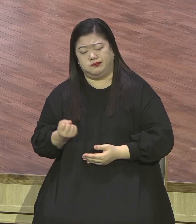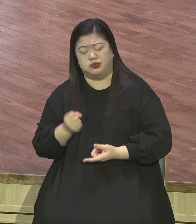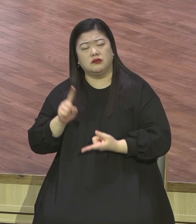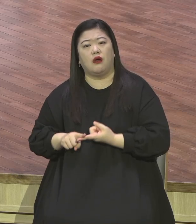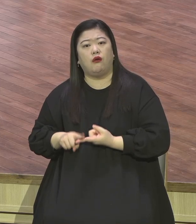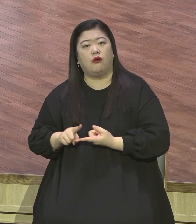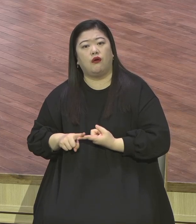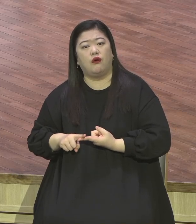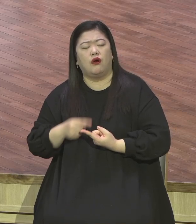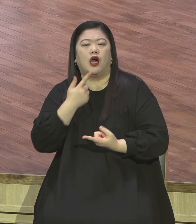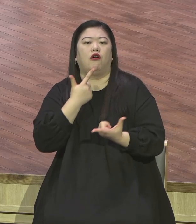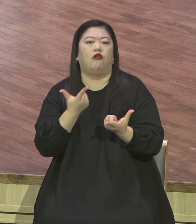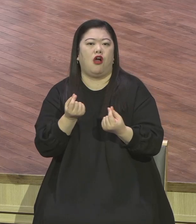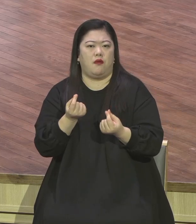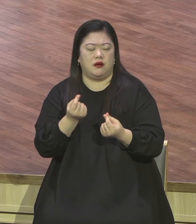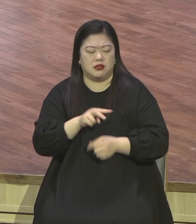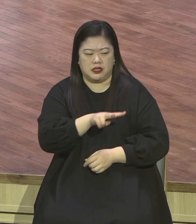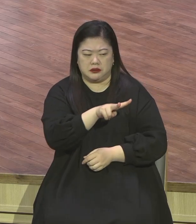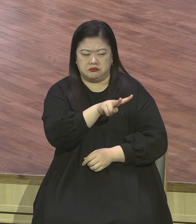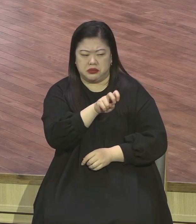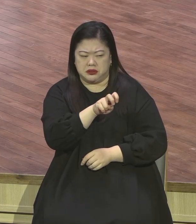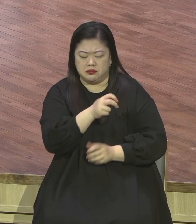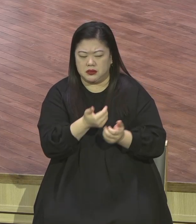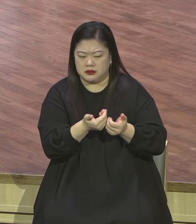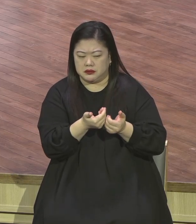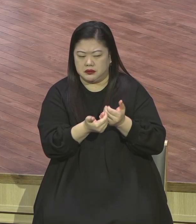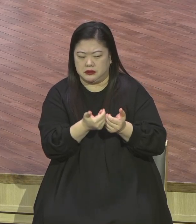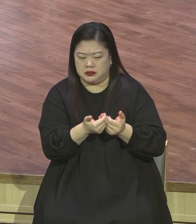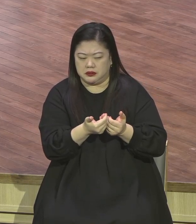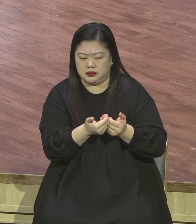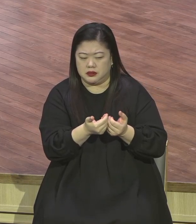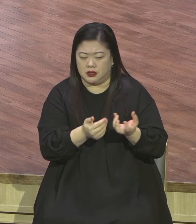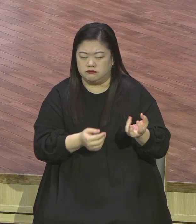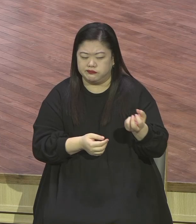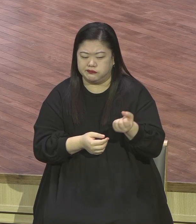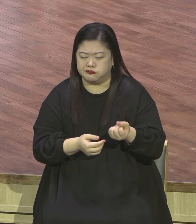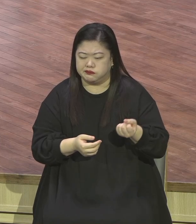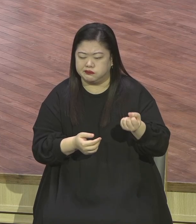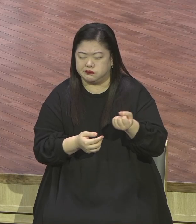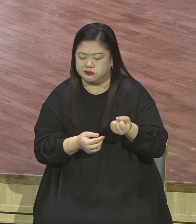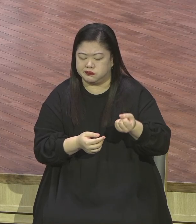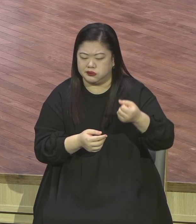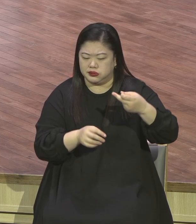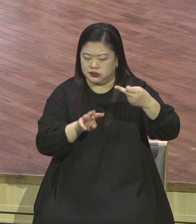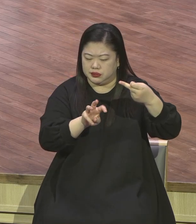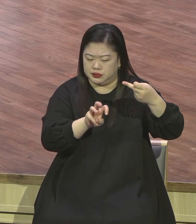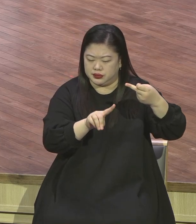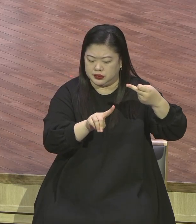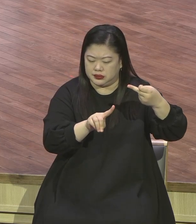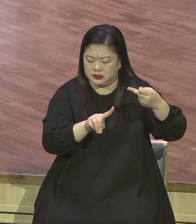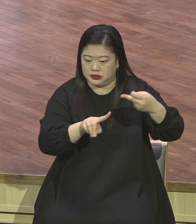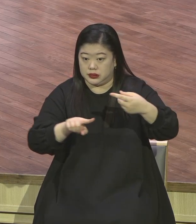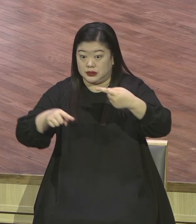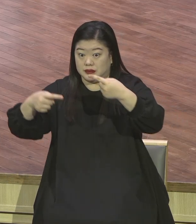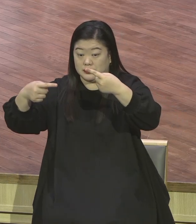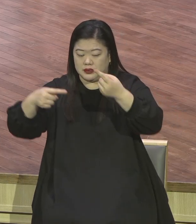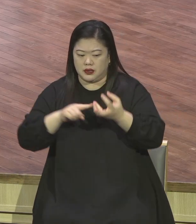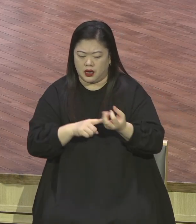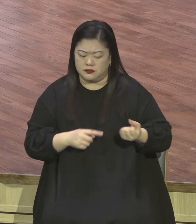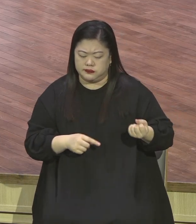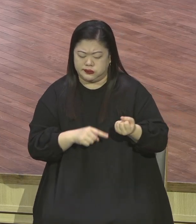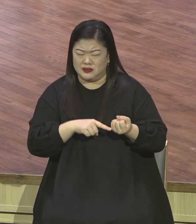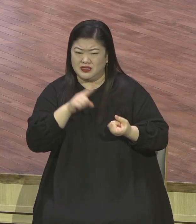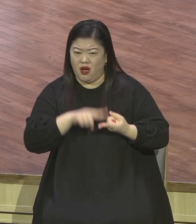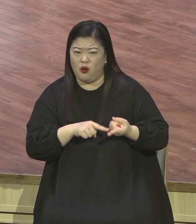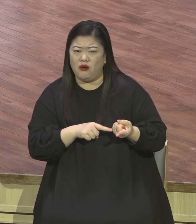이거 전부 다 사단에 폭삭 속았다 생각합니다. 그래서 2021년도 어떤